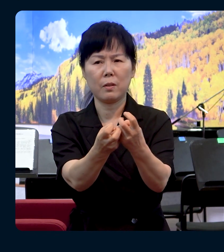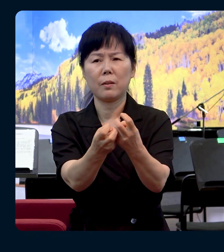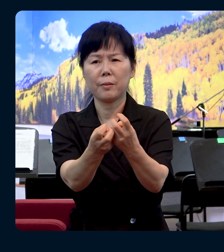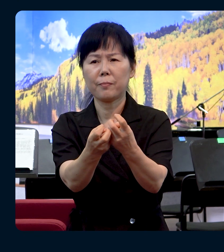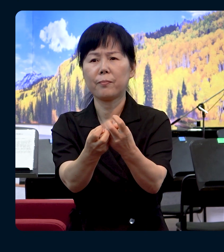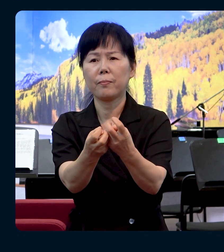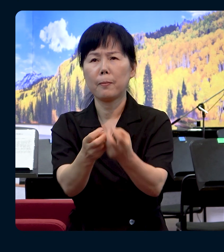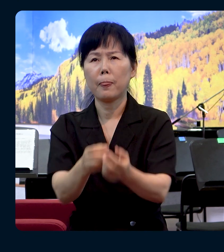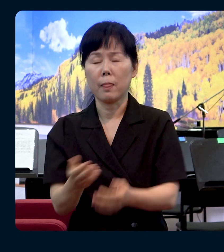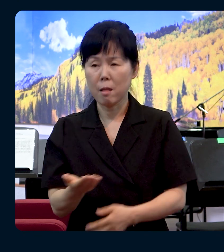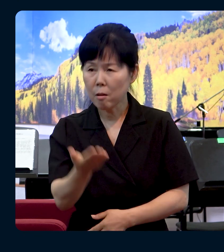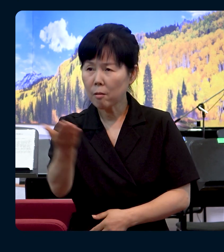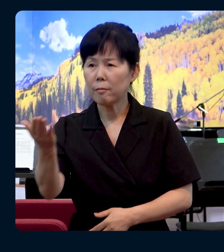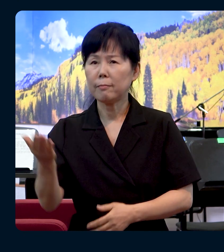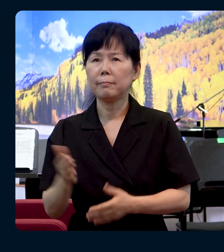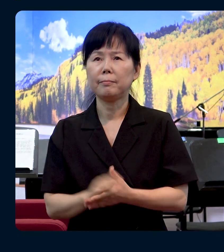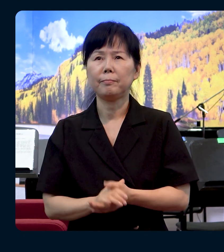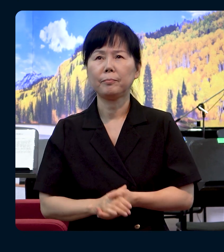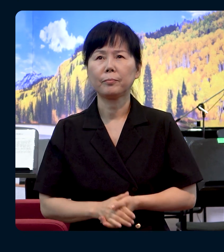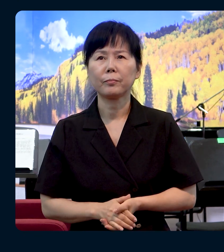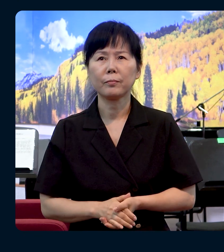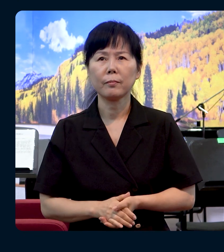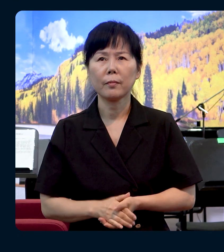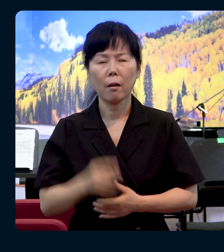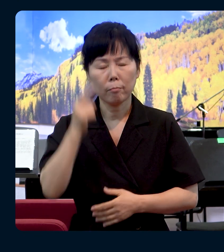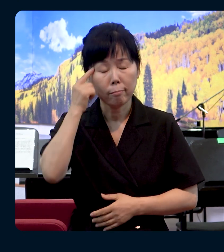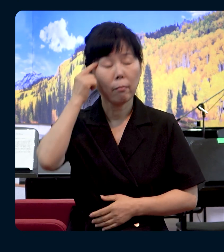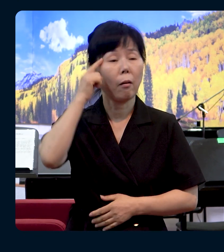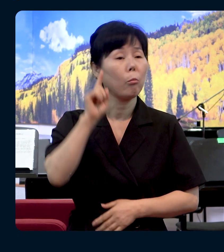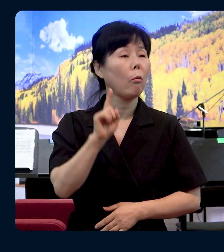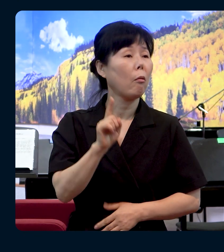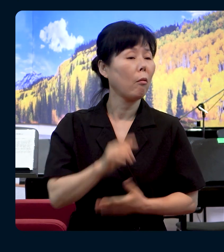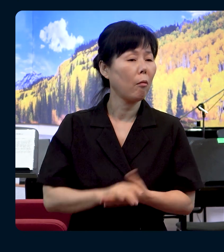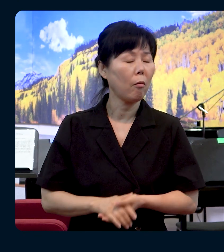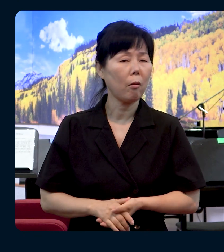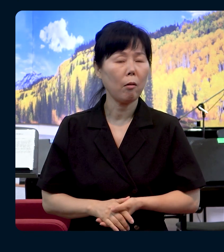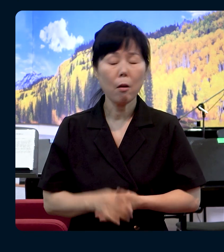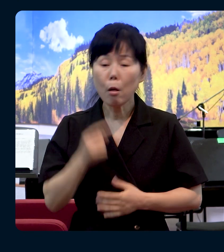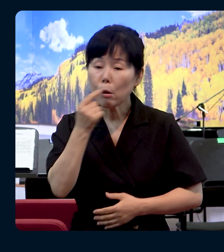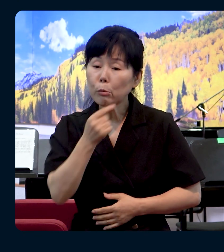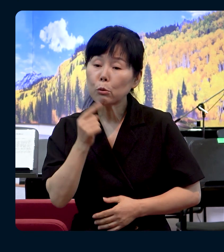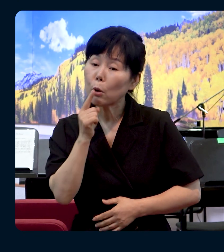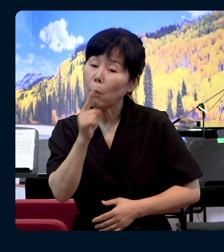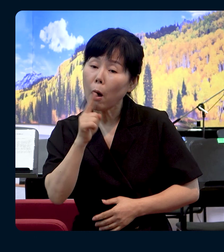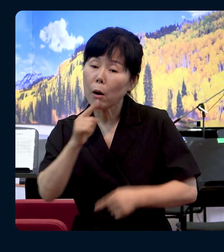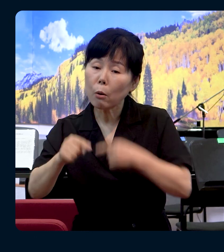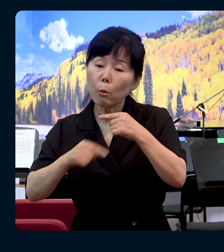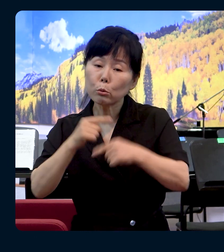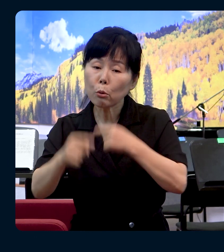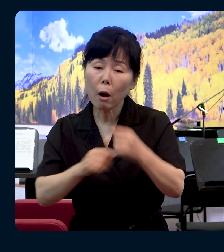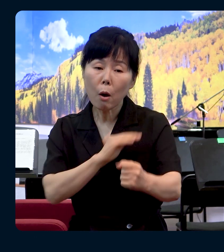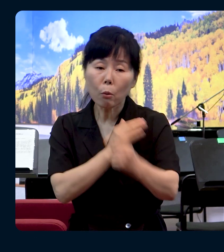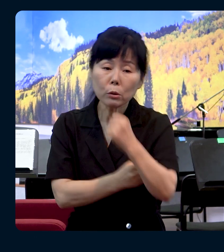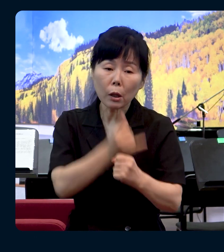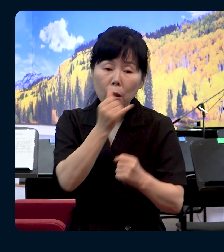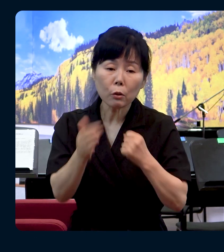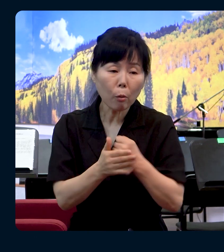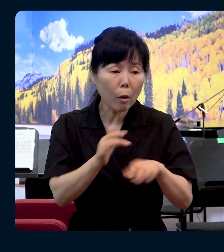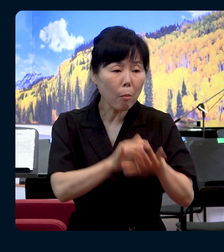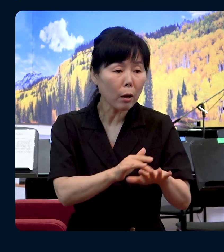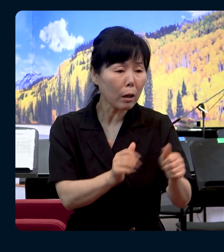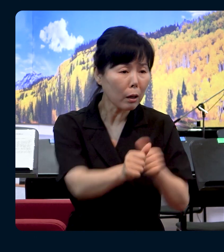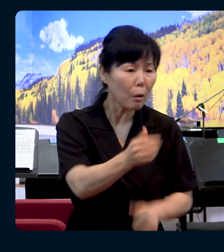혹시 여러분 그런데 이런 생각이 들 수 있어요. 아니, 우리 입술에 권세가 있다고 그래서 우리가 마귀를 이길 수